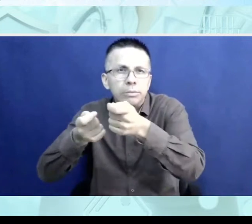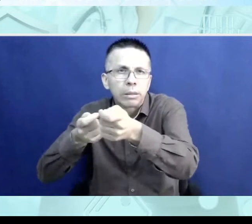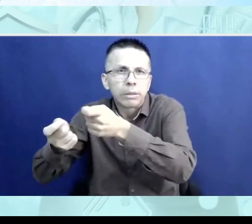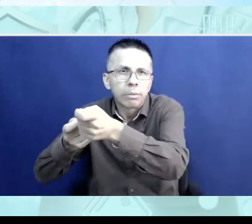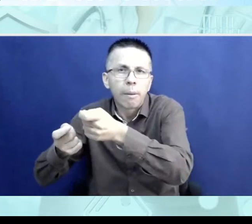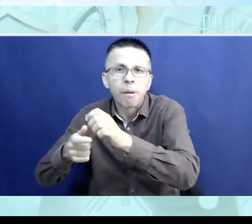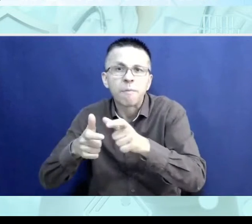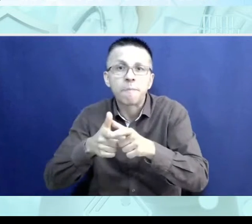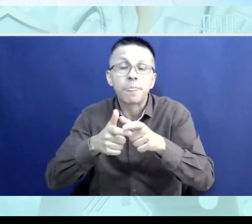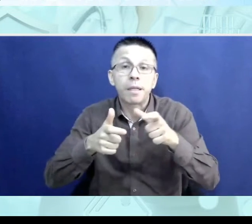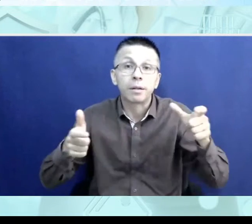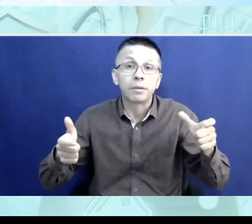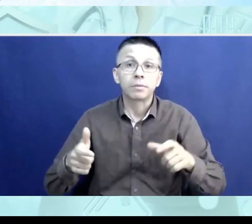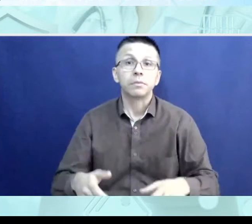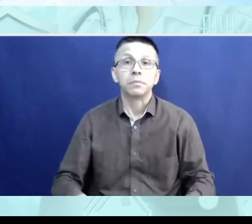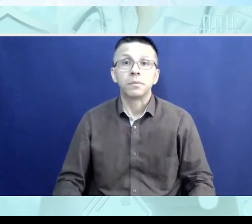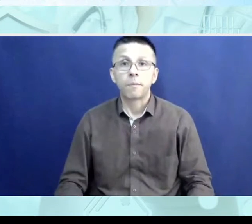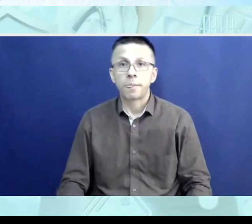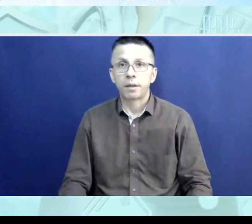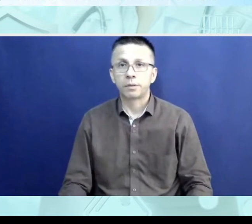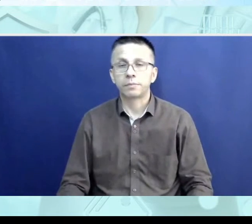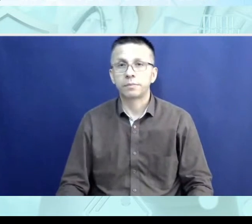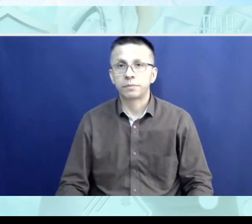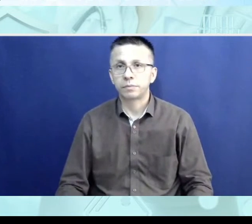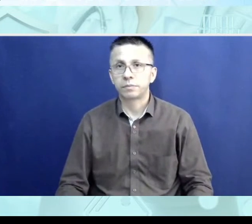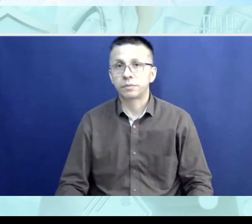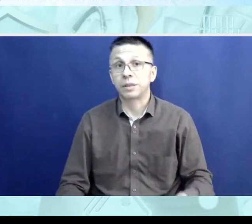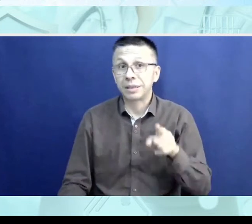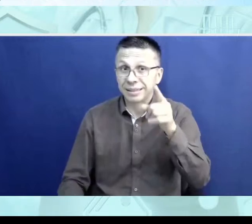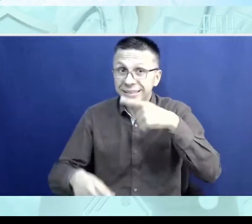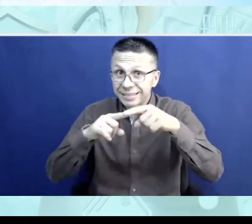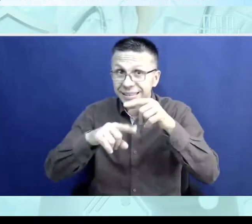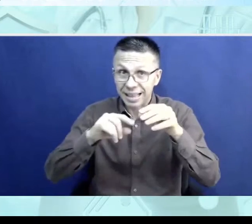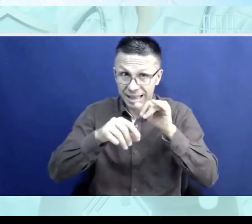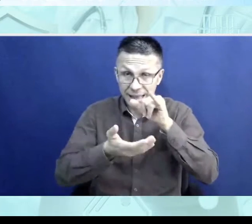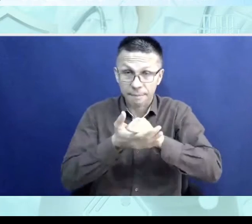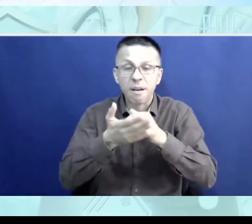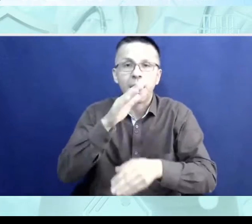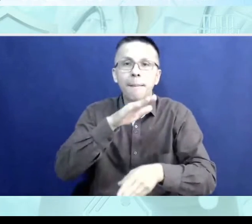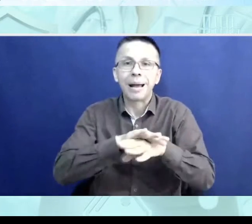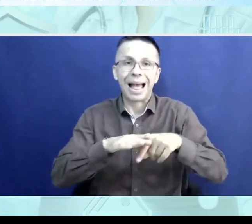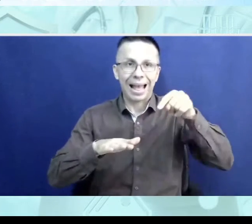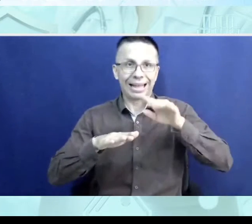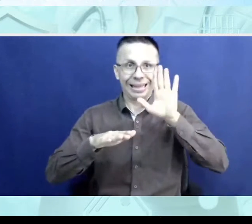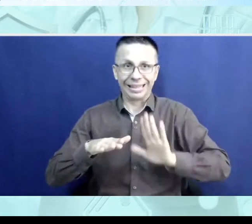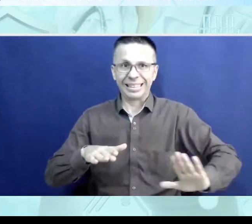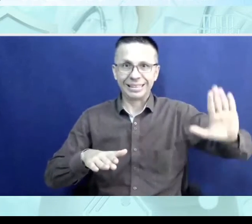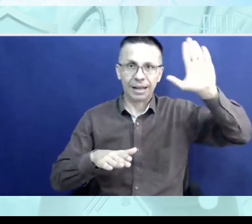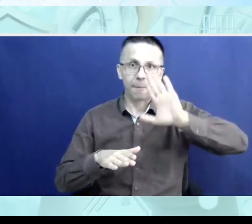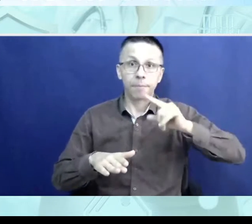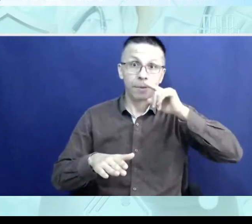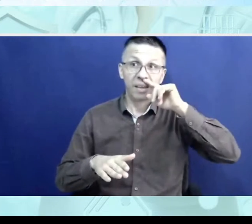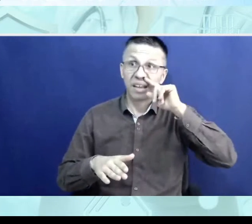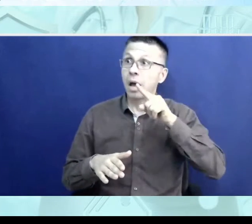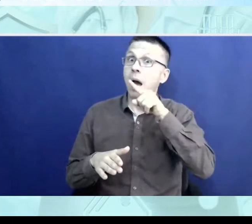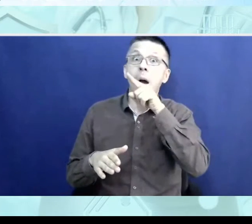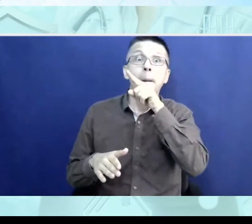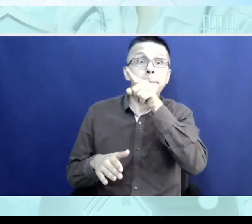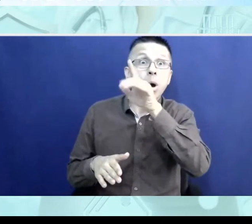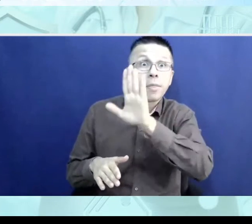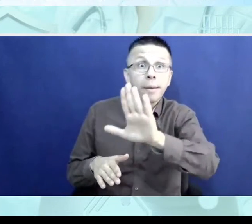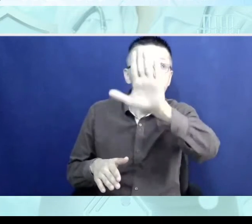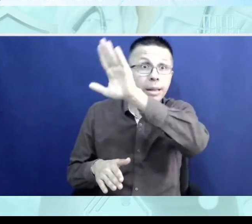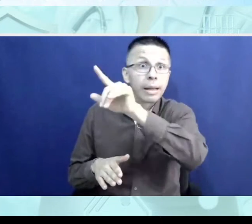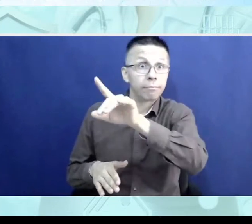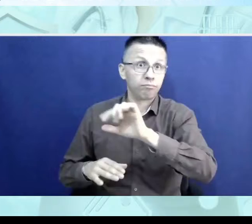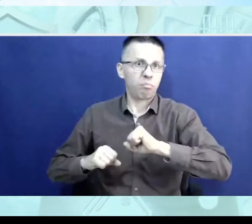esa gestión de esos recursos. Y hay otra cosa como para complementar lo que estaba diciendo, y es que en Córdoba no tenemos la oferta que hay en otros lugares. Por lo menos